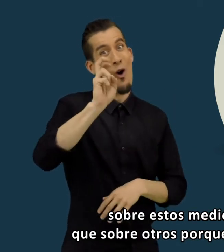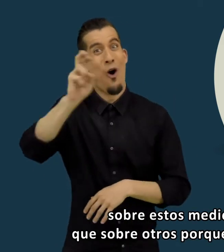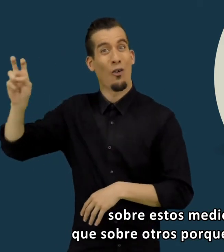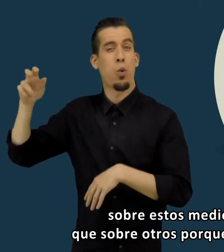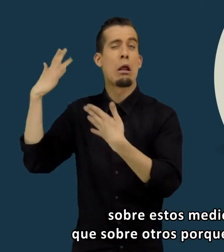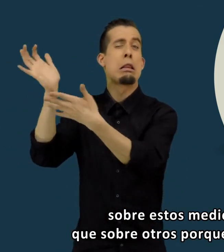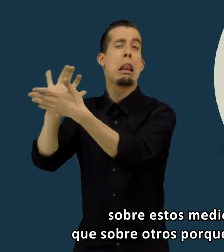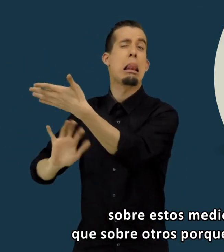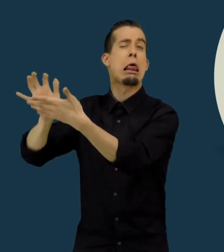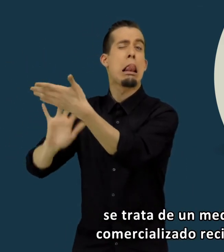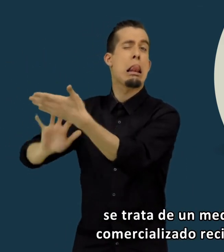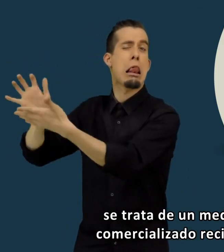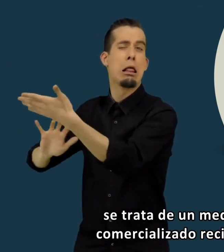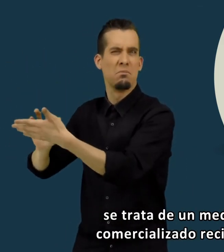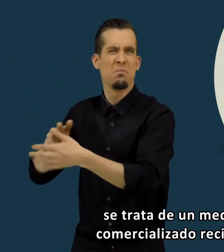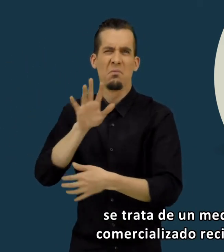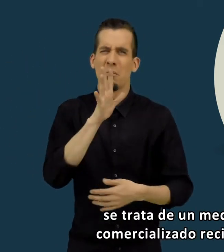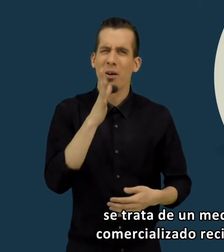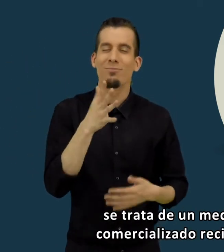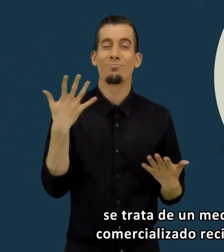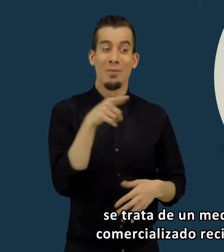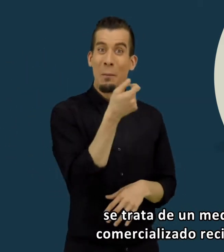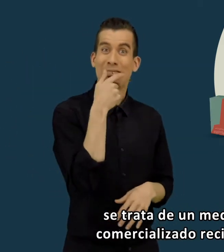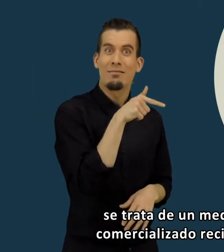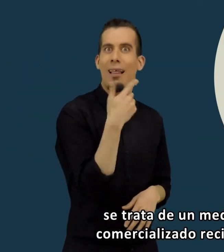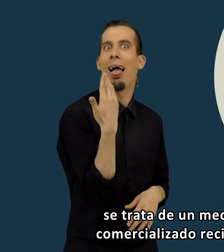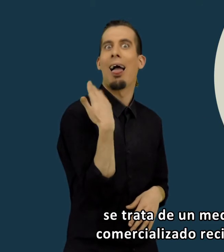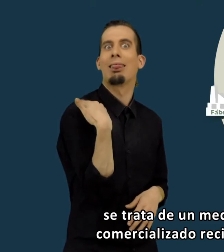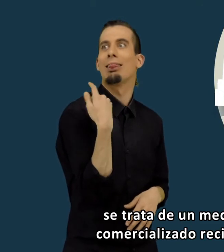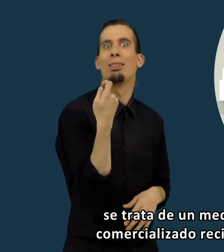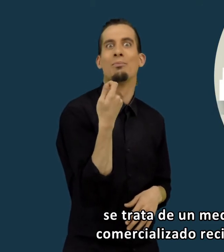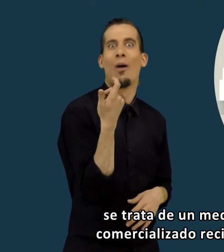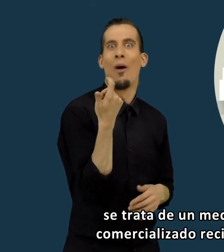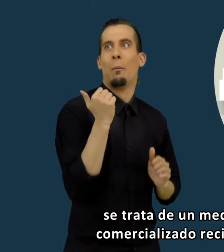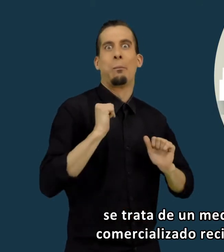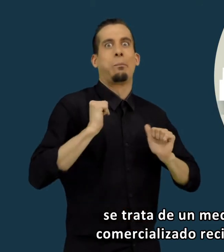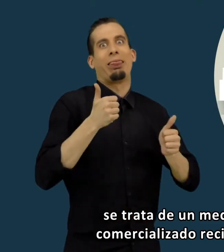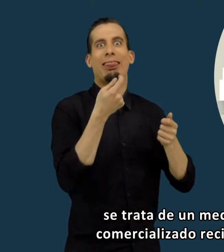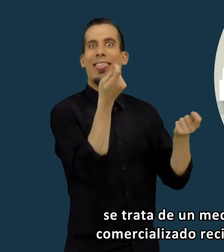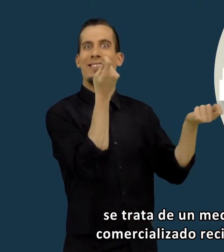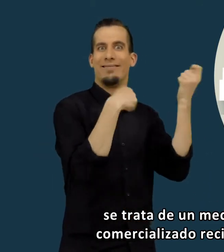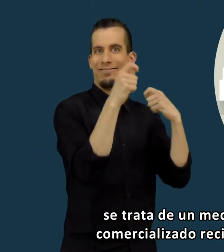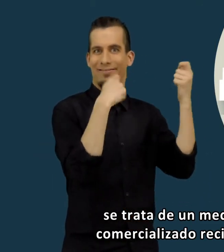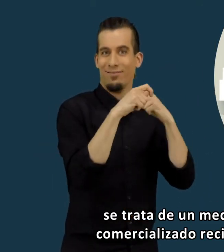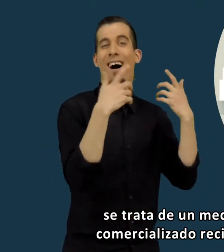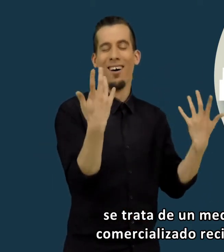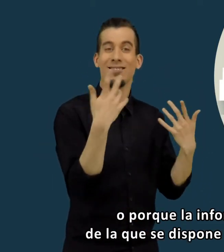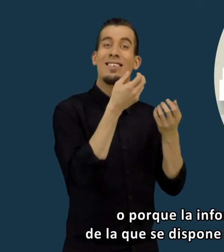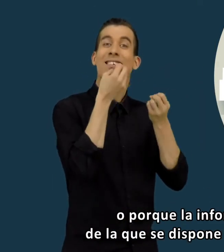ejemplo, se trata de un medicamento comercializado recientemente o porque la información de la que